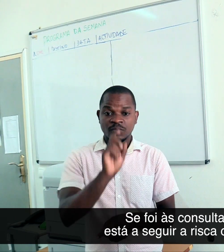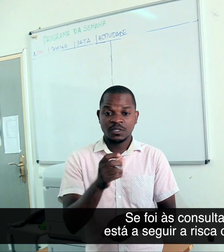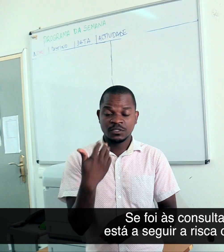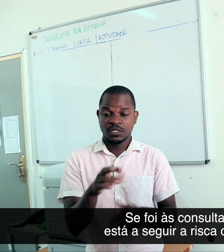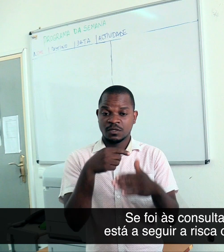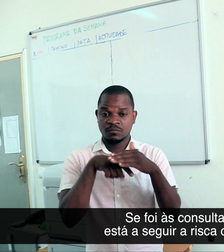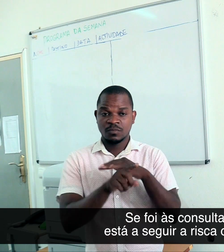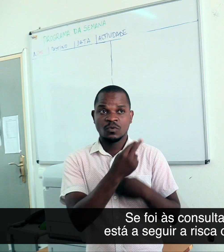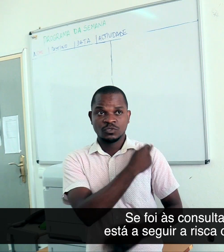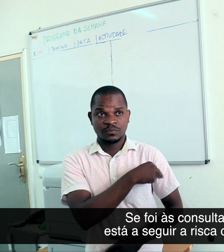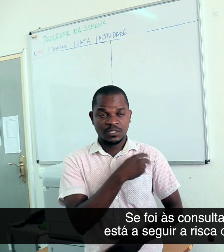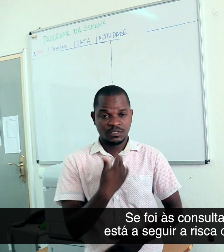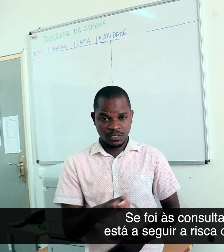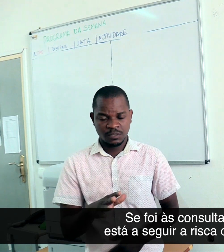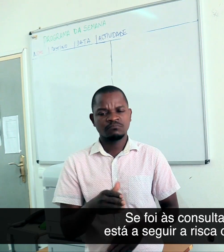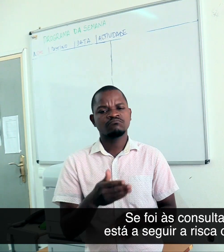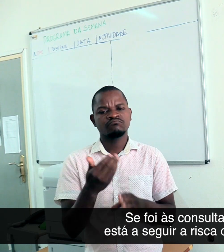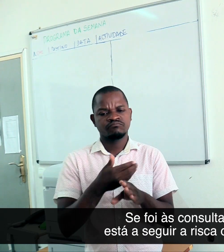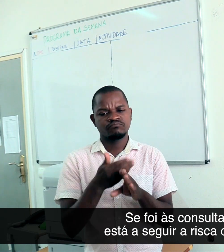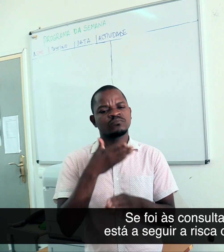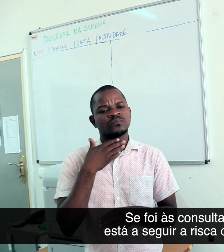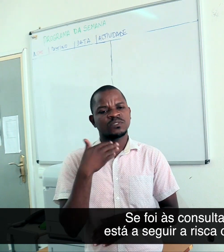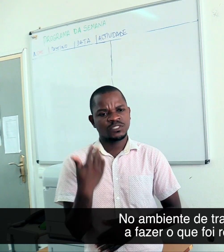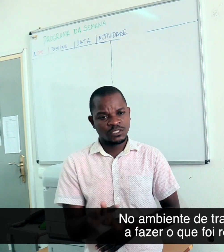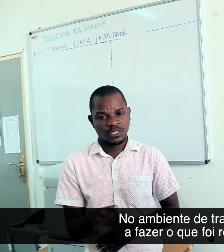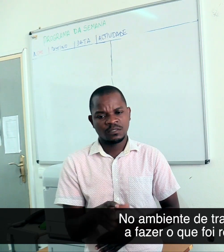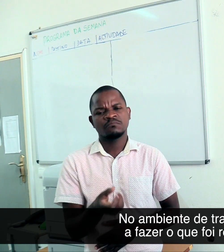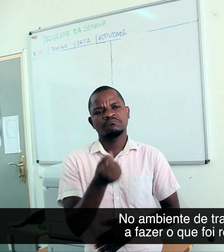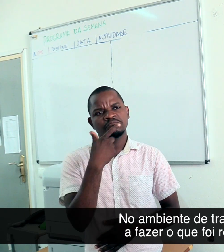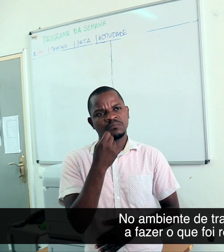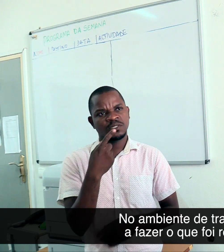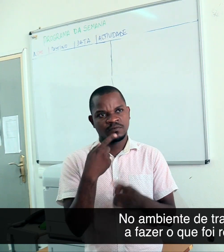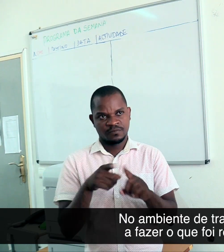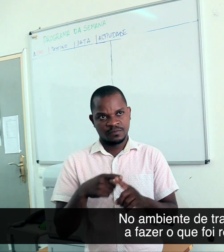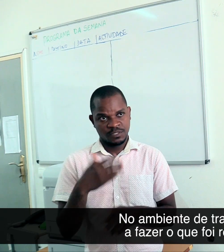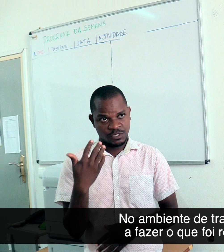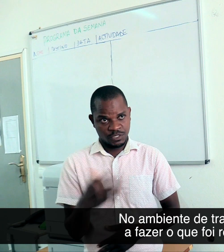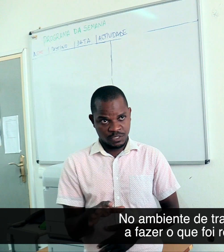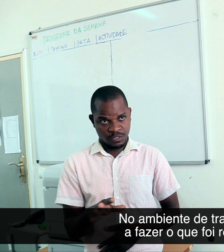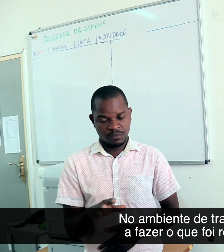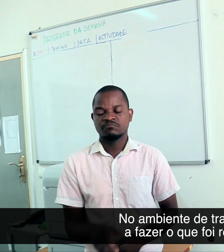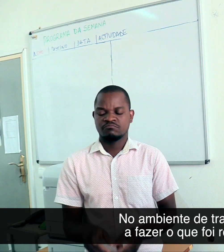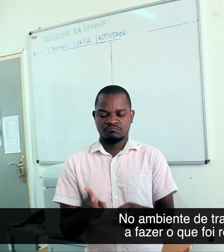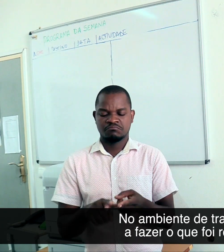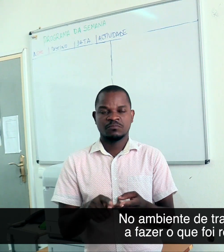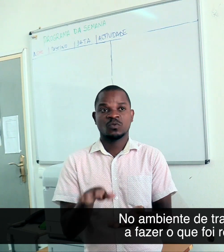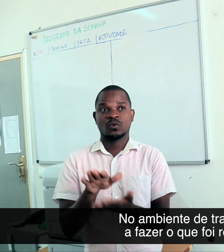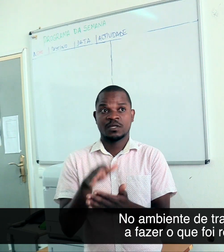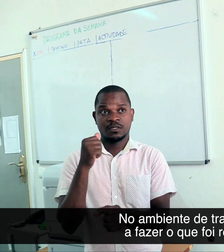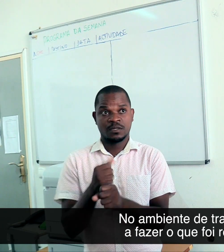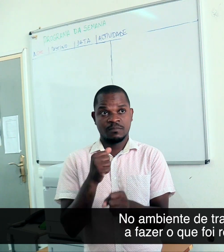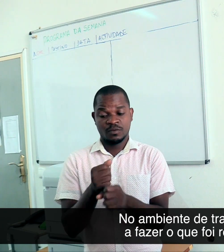consultas, foi a terapia, está seguindo a risca que deve fazer, no ambiente de trabalho, se ela está a fazer o que